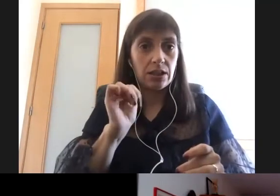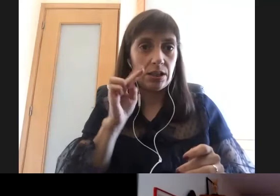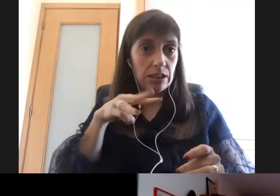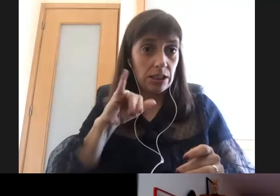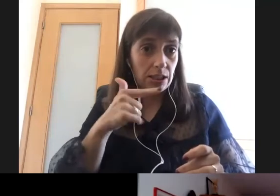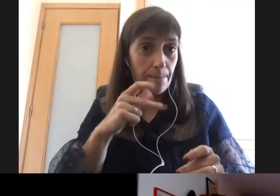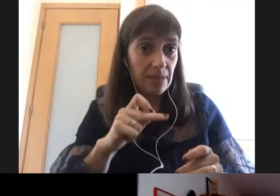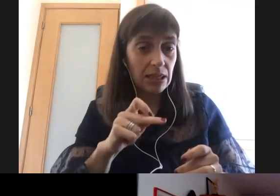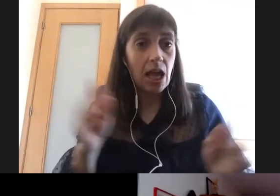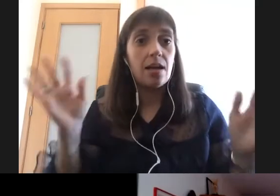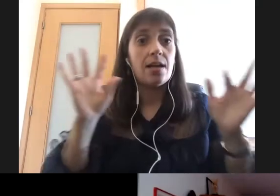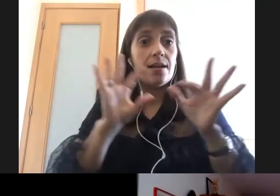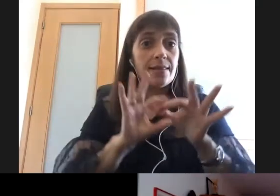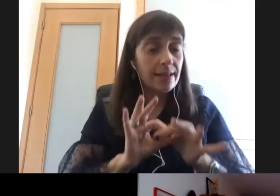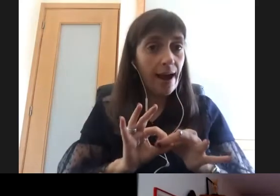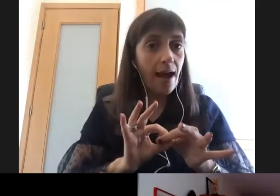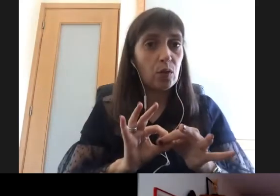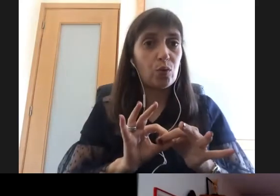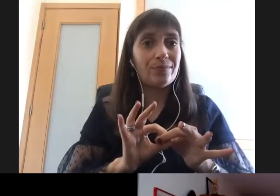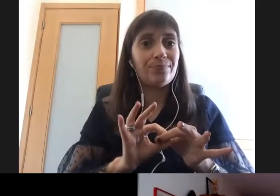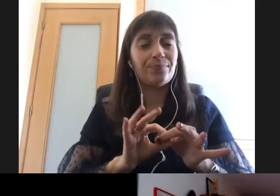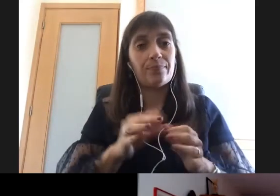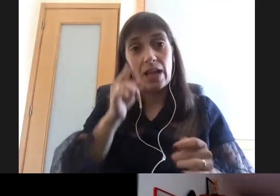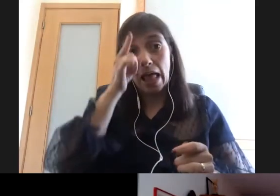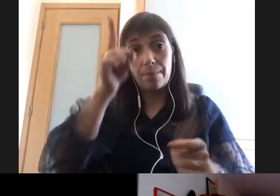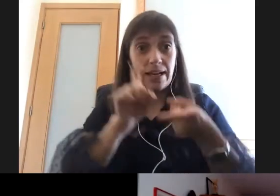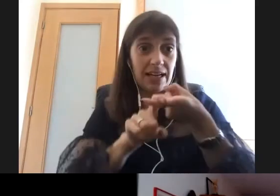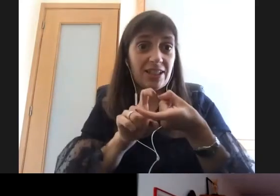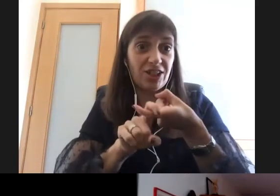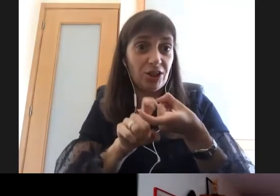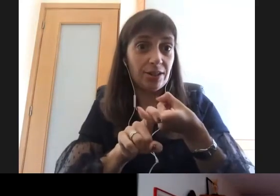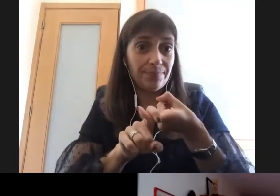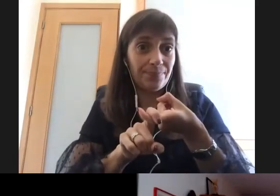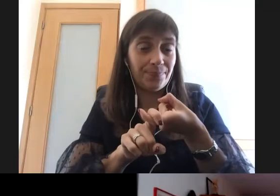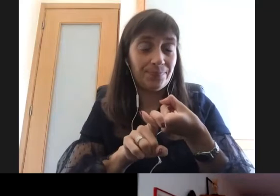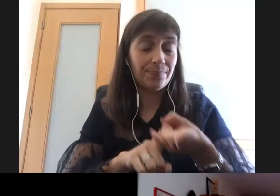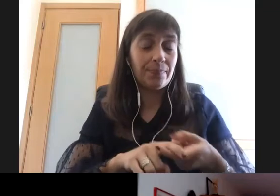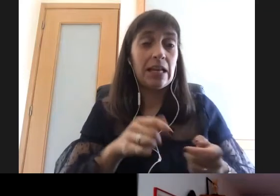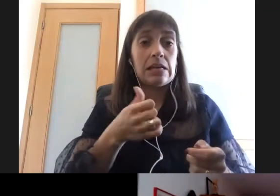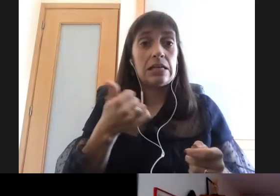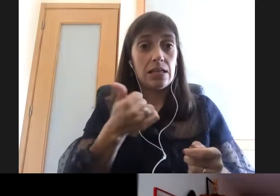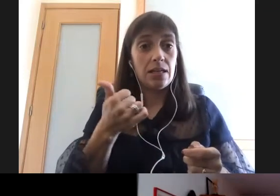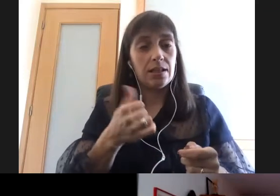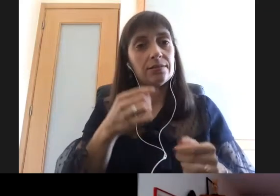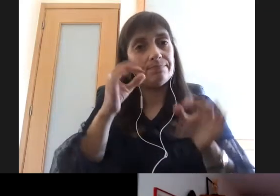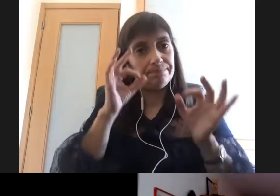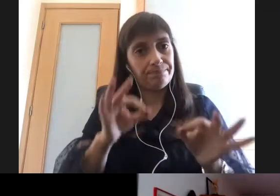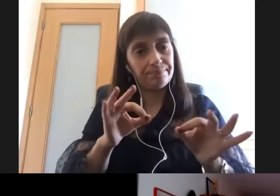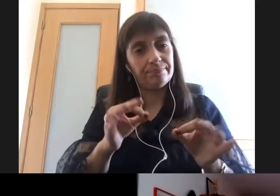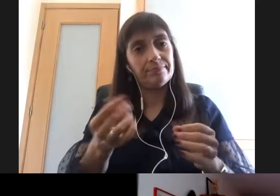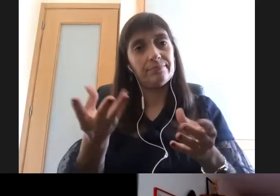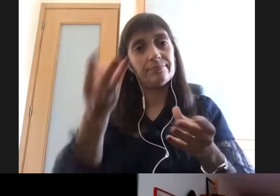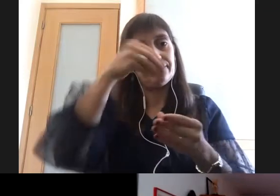vem da Alemanha nazista estava presente no integralismo